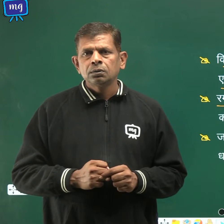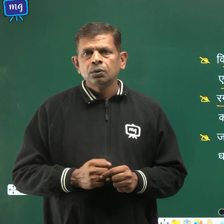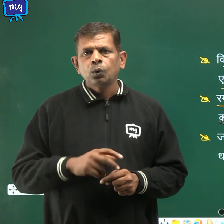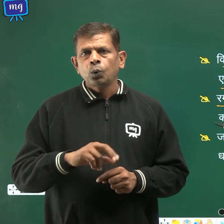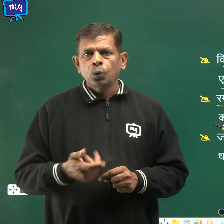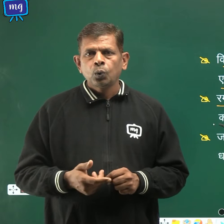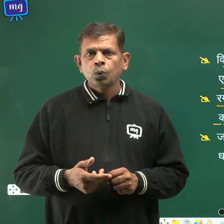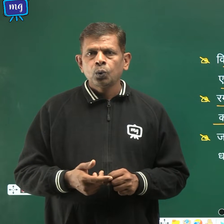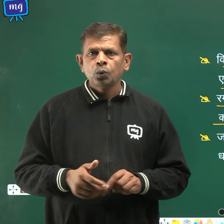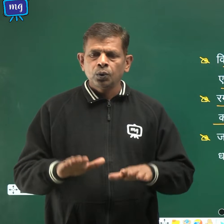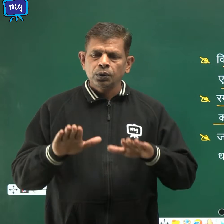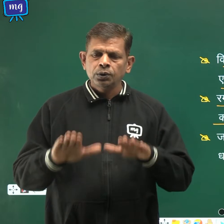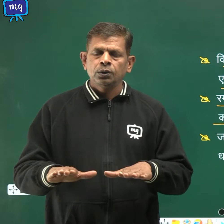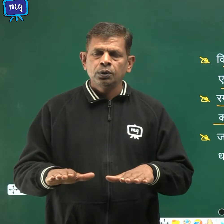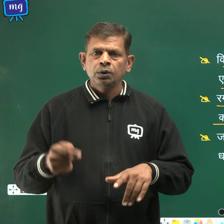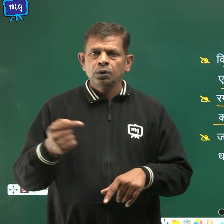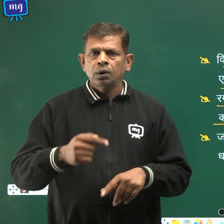को स्थिर आवेश